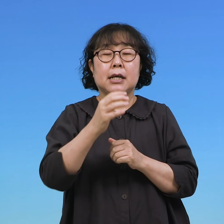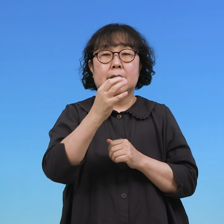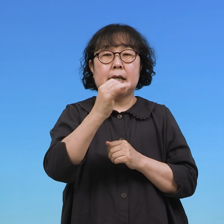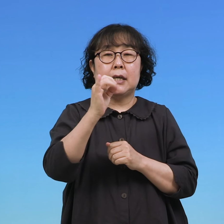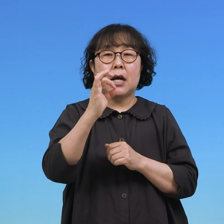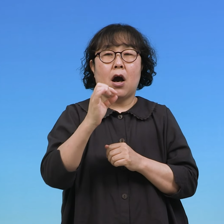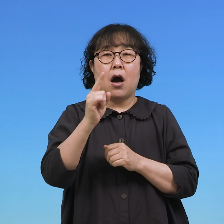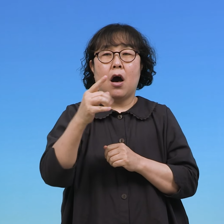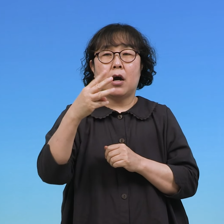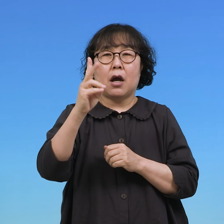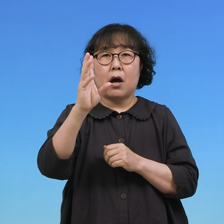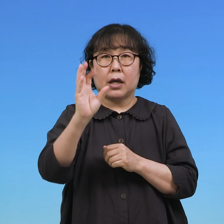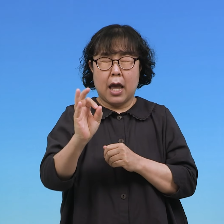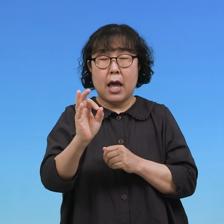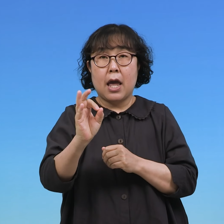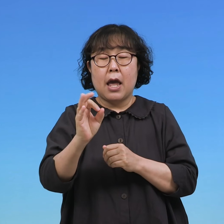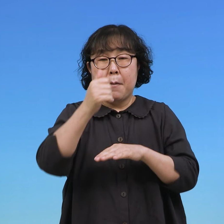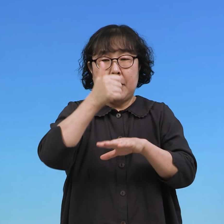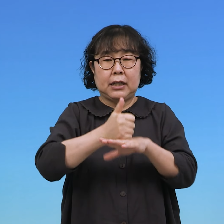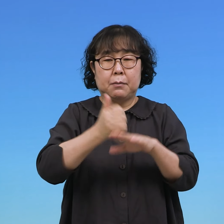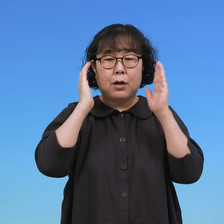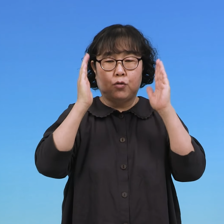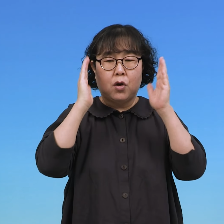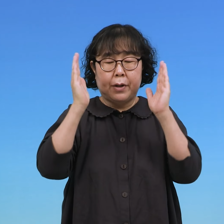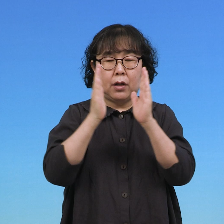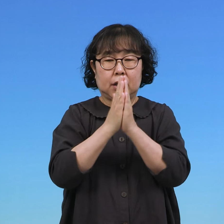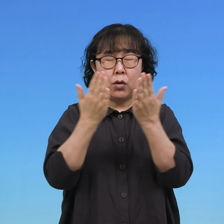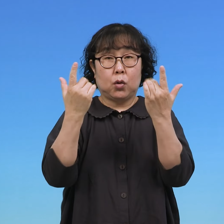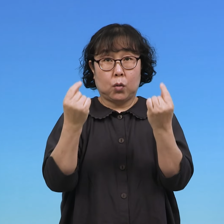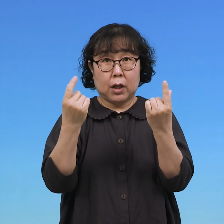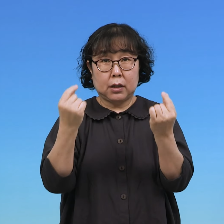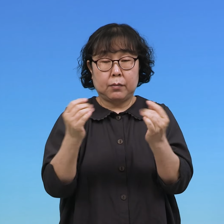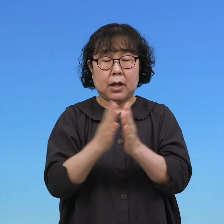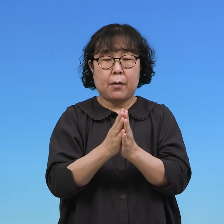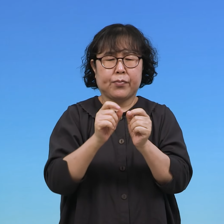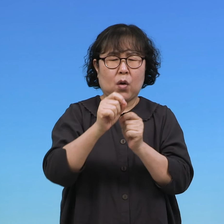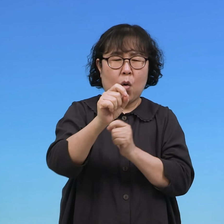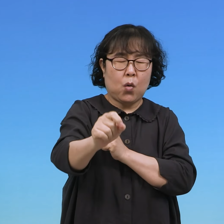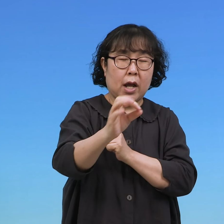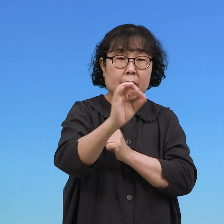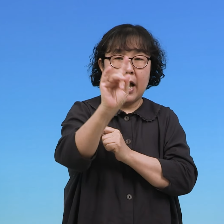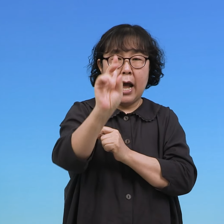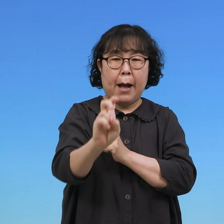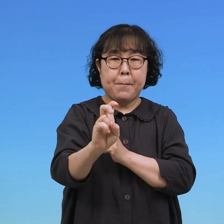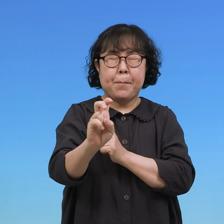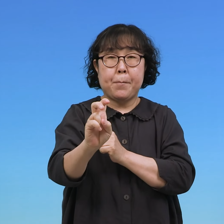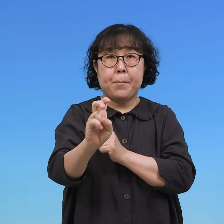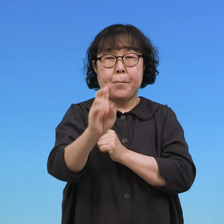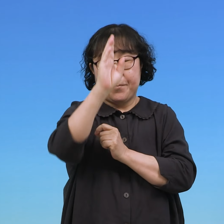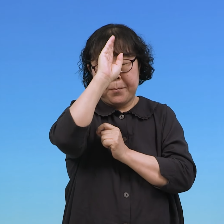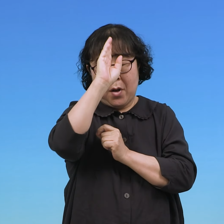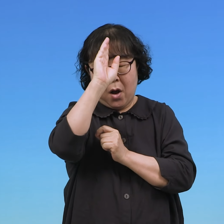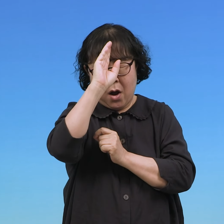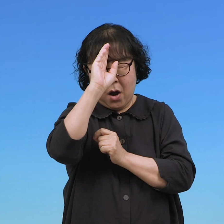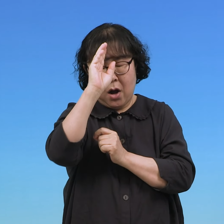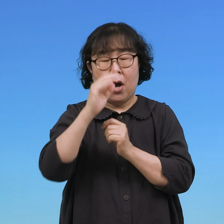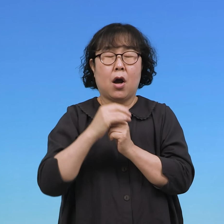수업이라는 인터뷰 책도 마찬가지입니다. 책 속의 글을 보니까, 오랜 암투병으로 죽음을 옆에 둔